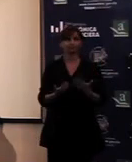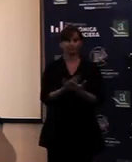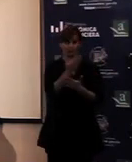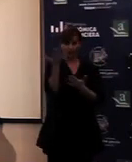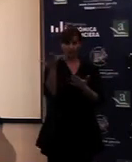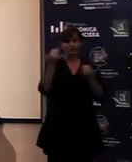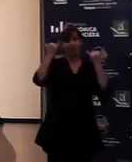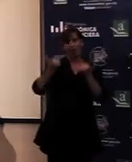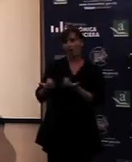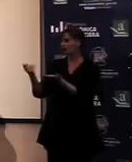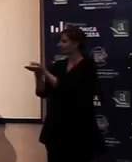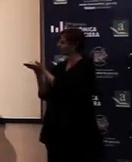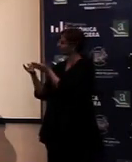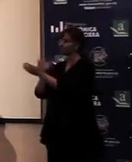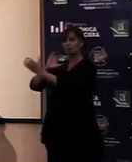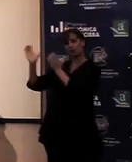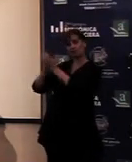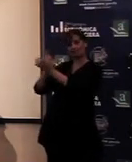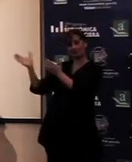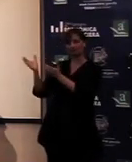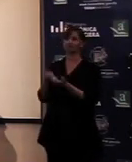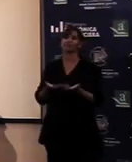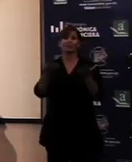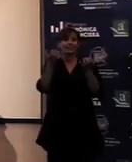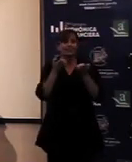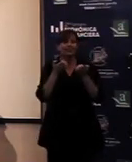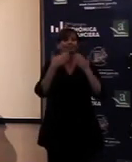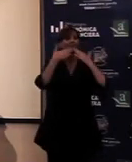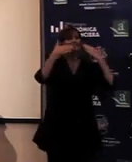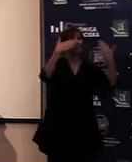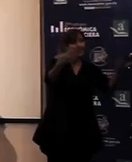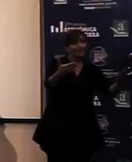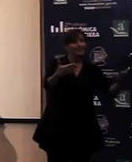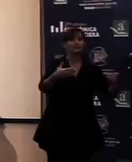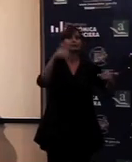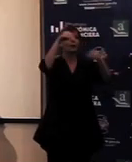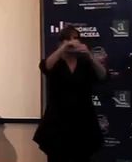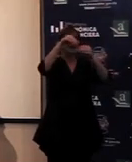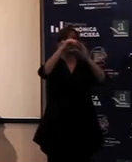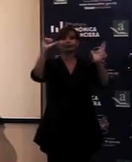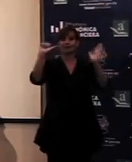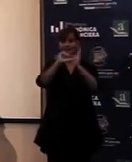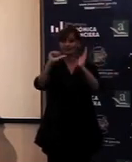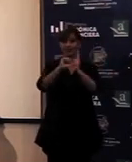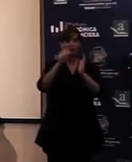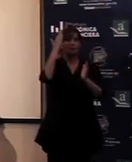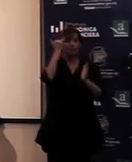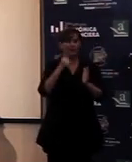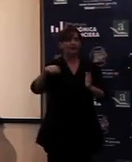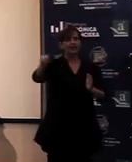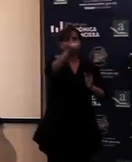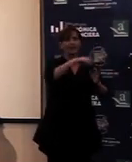conversatorio que vamos a tener aquí. Quiero darle las gracias al Banco Central por haber organizado esta